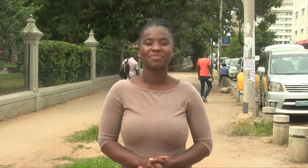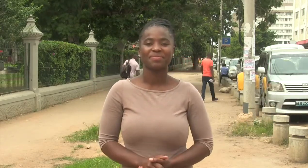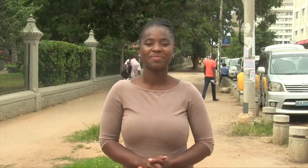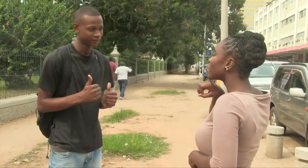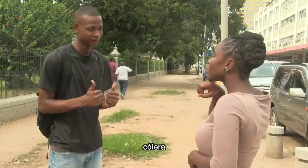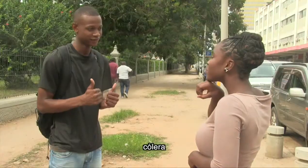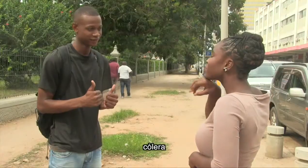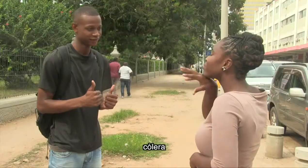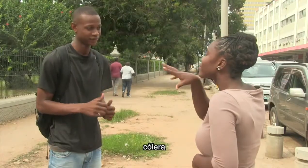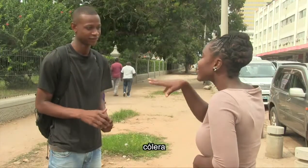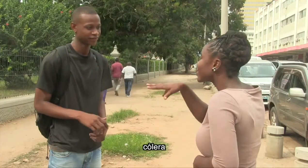Cólera,